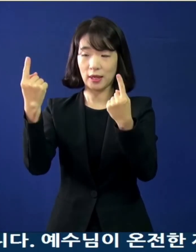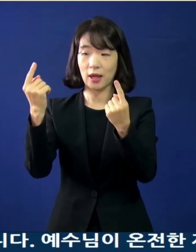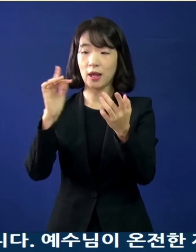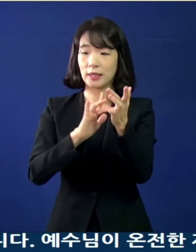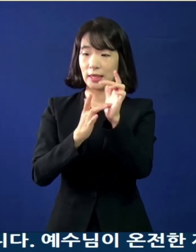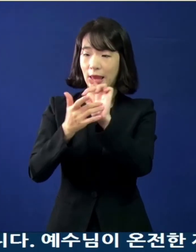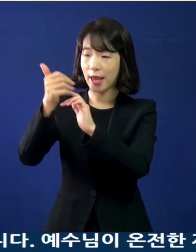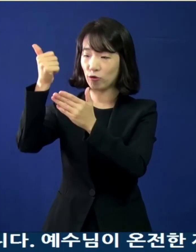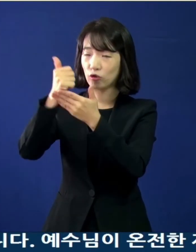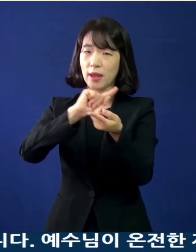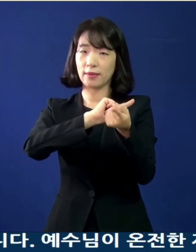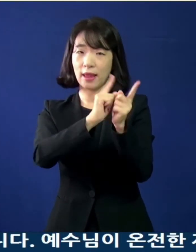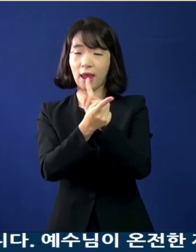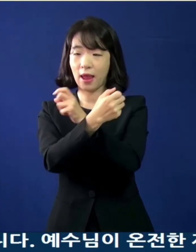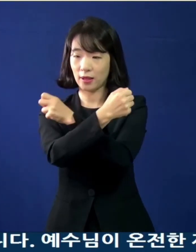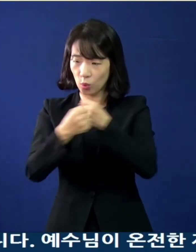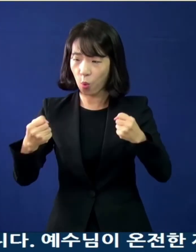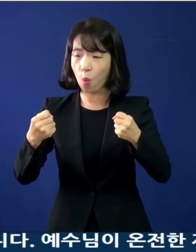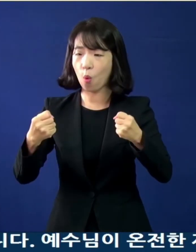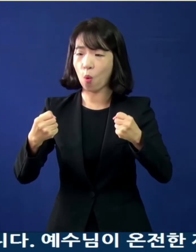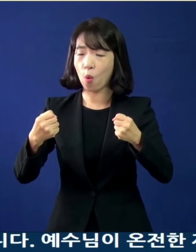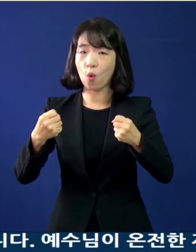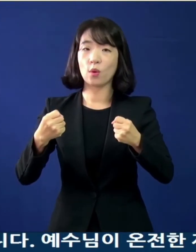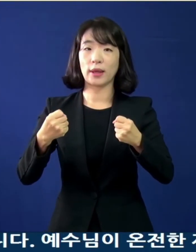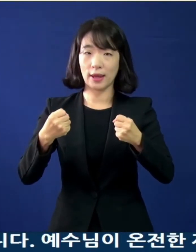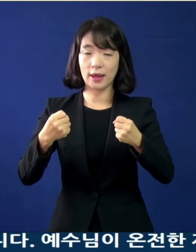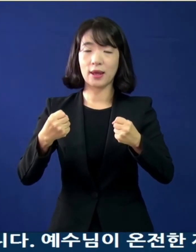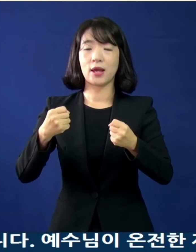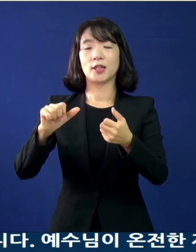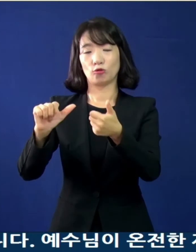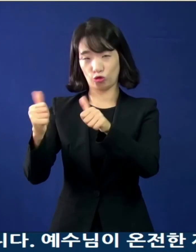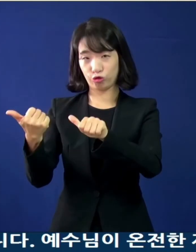대속적 죽음을 의미하는 이야기가